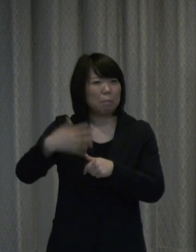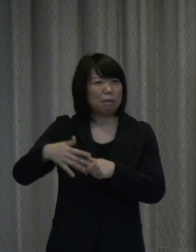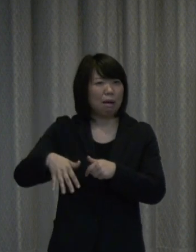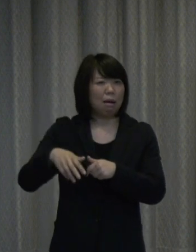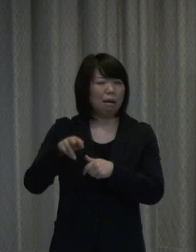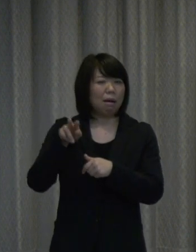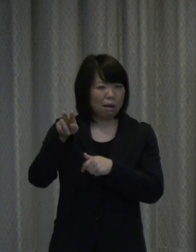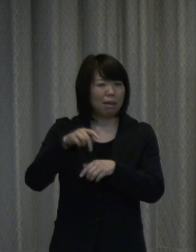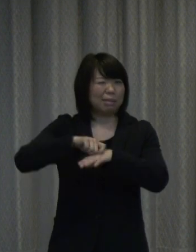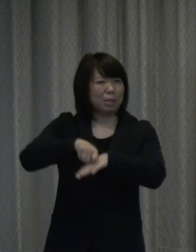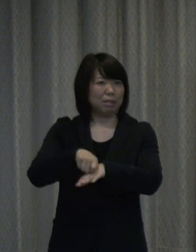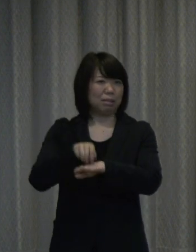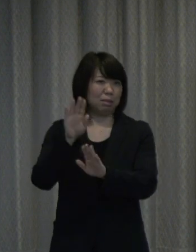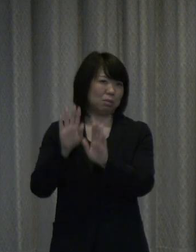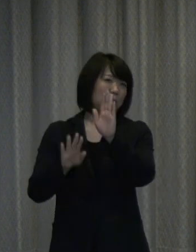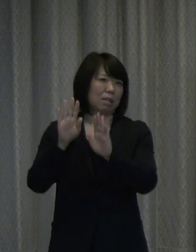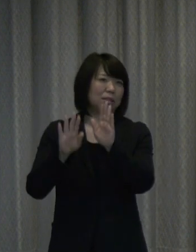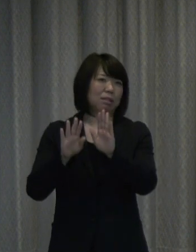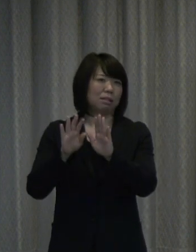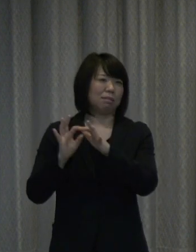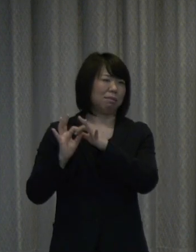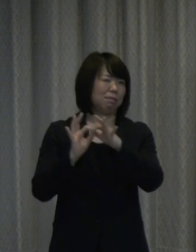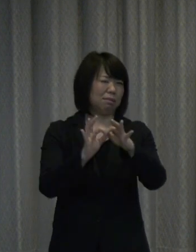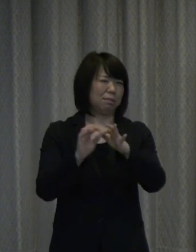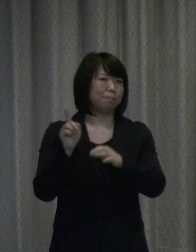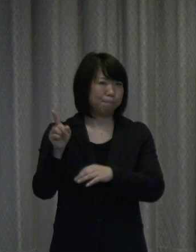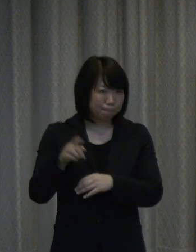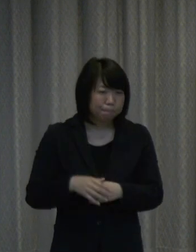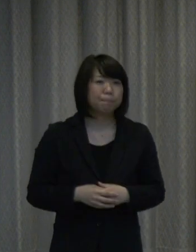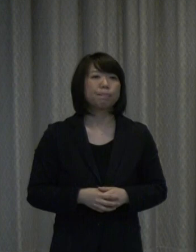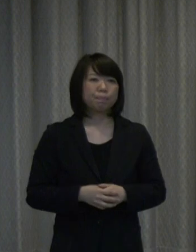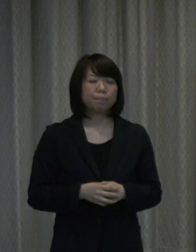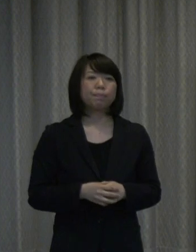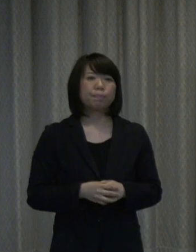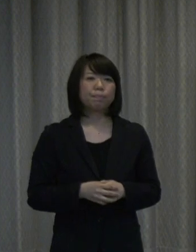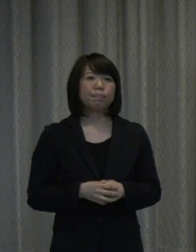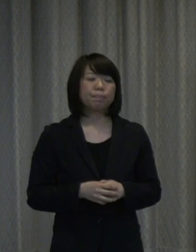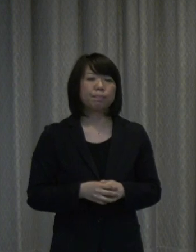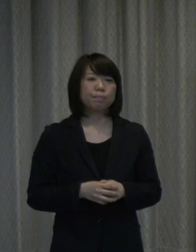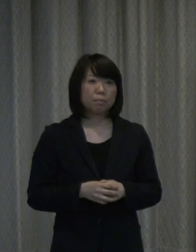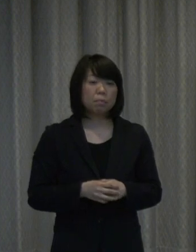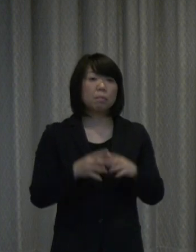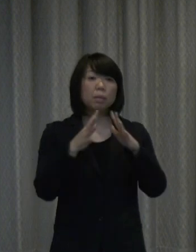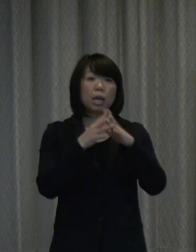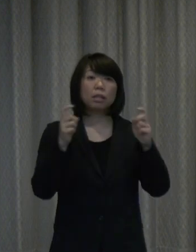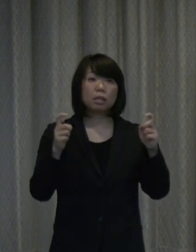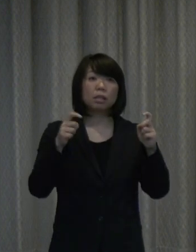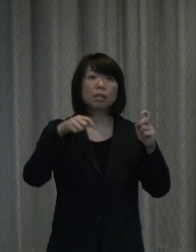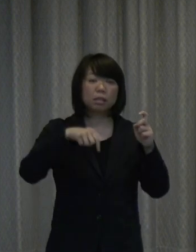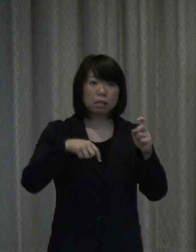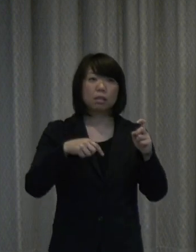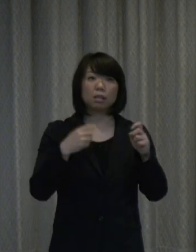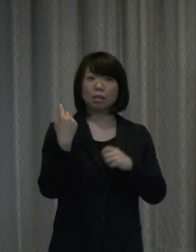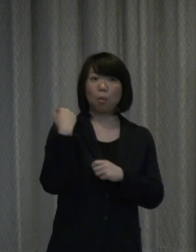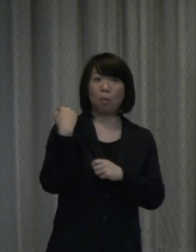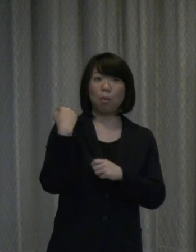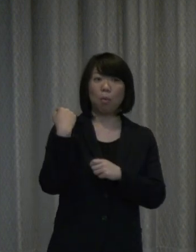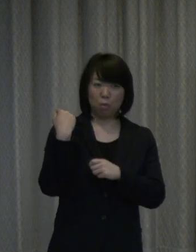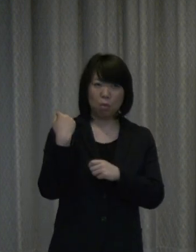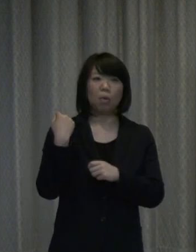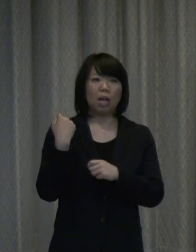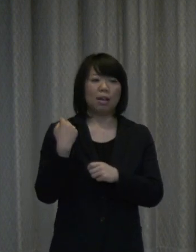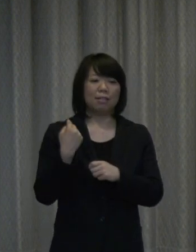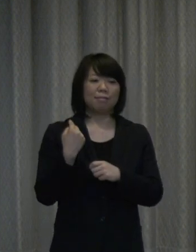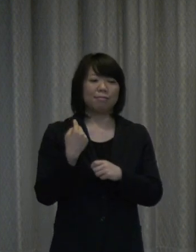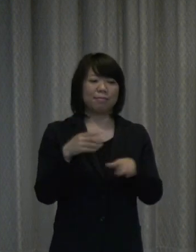お予断を許さない状況が続いております。県内では昨日施設の休業